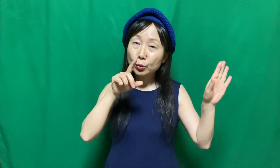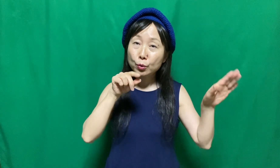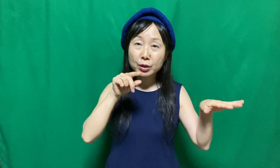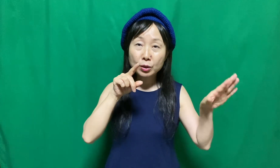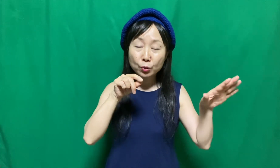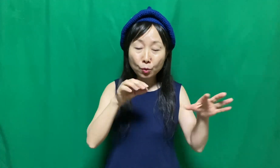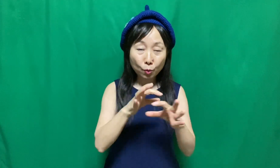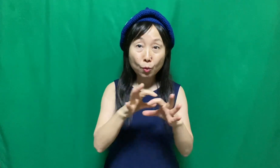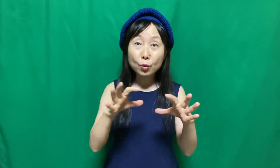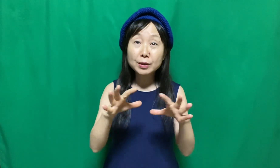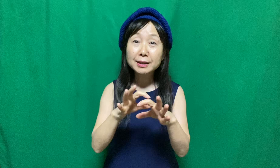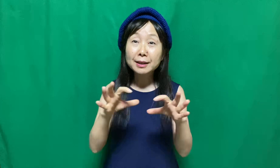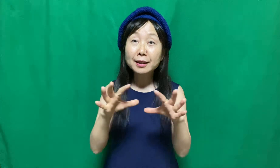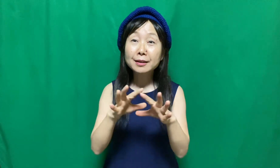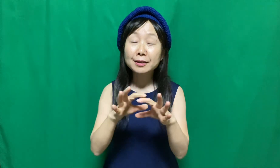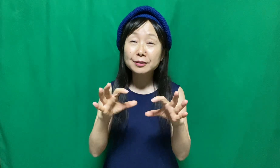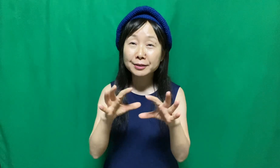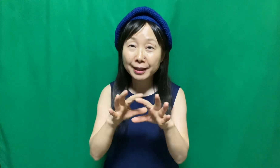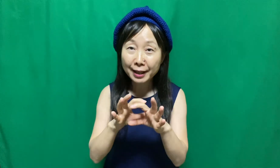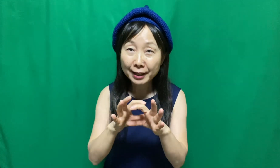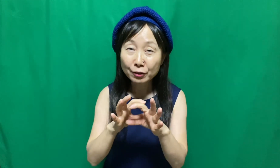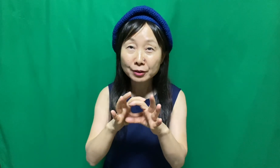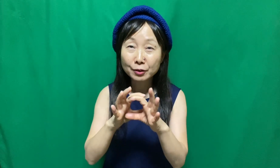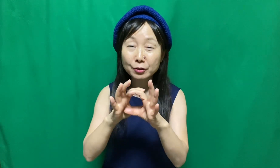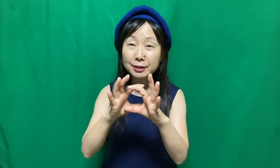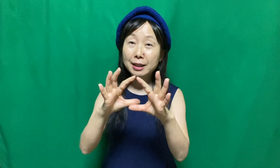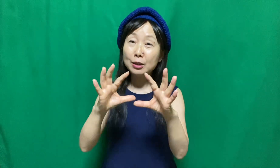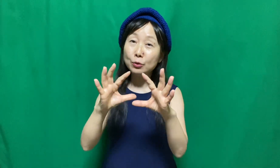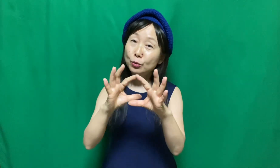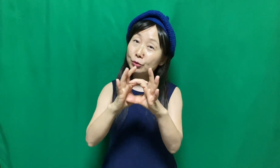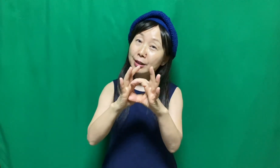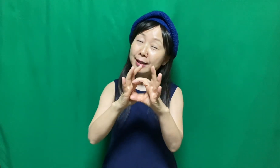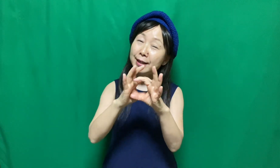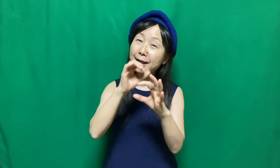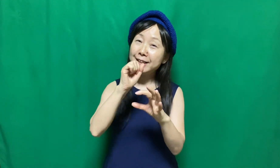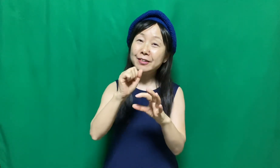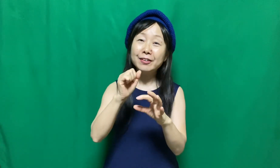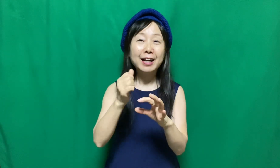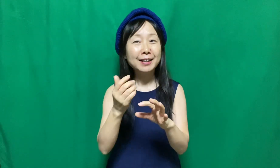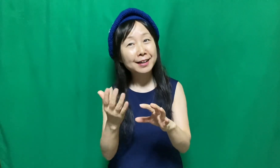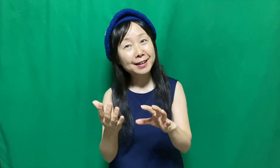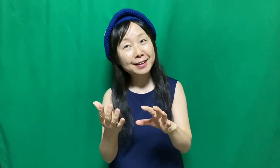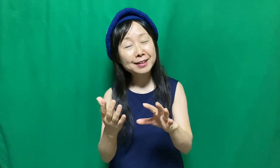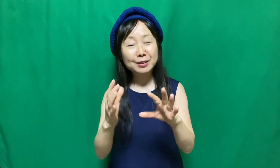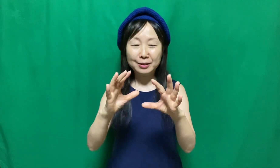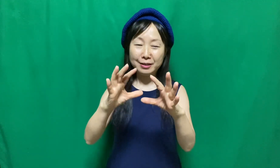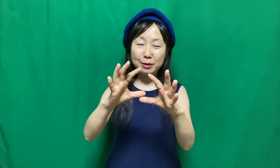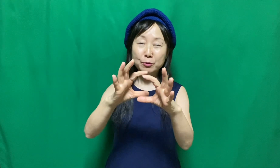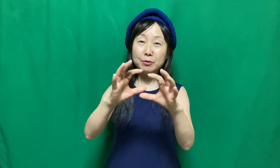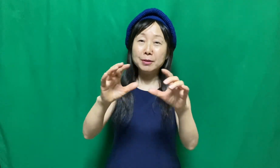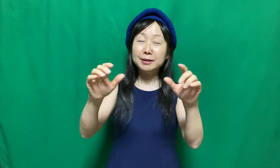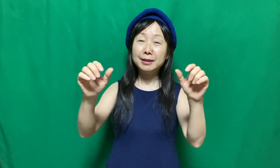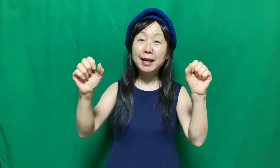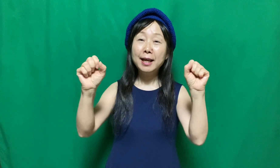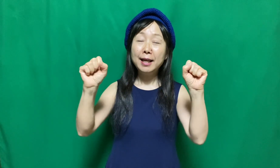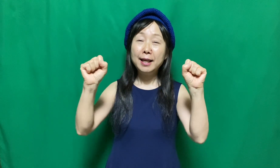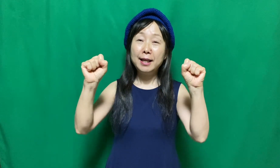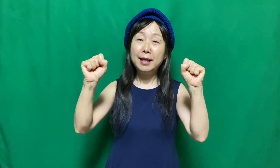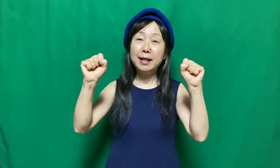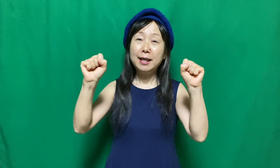鳥の大きさなんですね。大きさがどのくらいがいいのかなって思いまして、